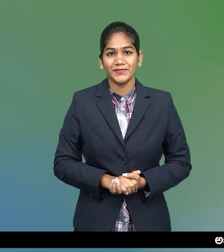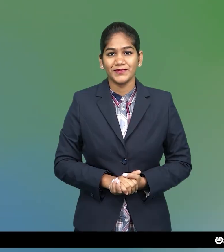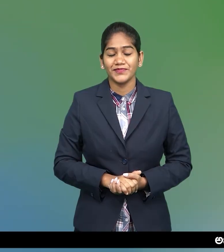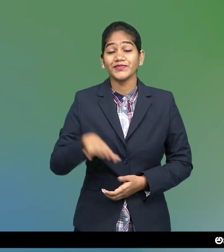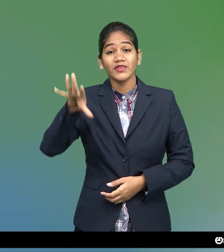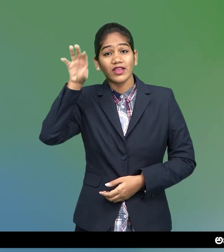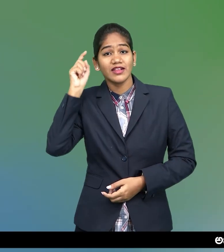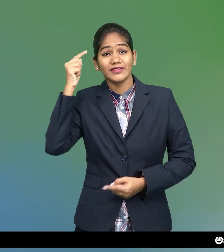అభ్యాస ఫలితాలు